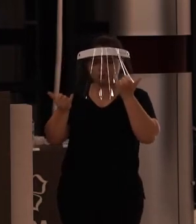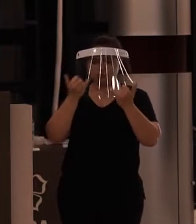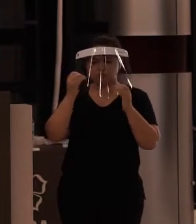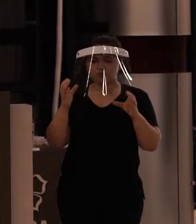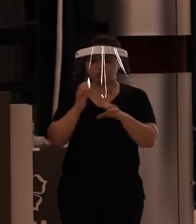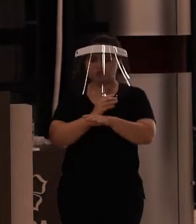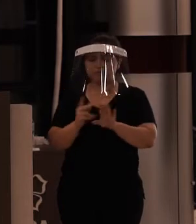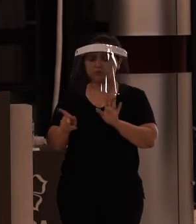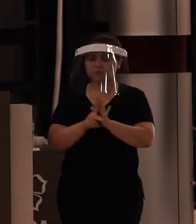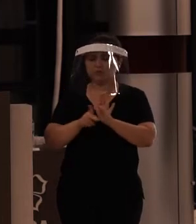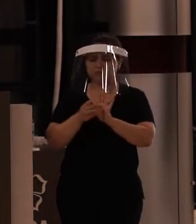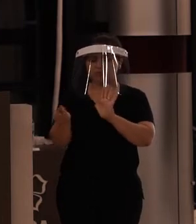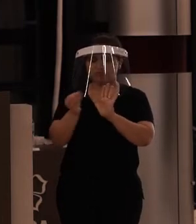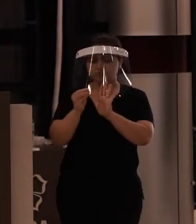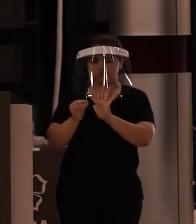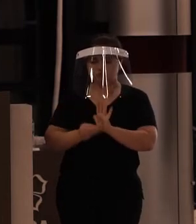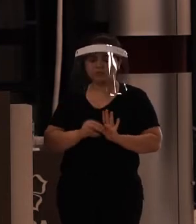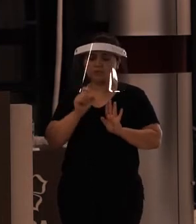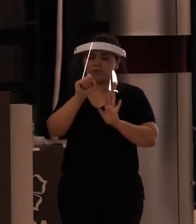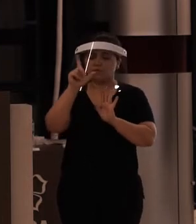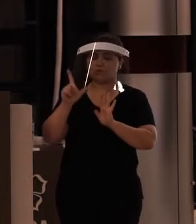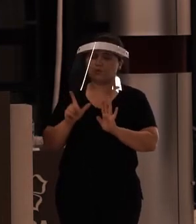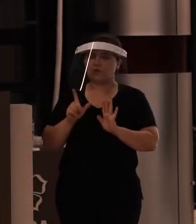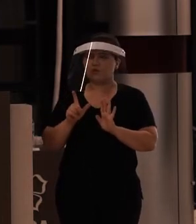ele está, qual que é